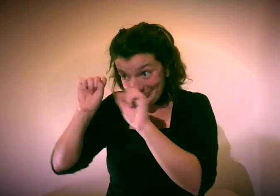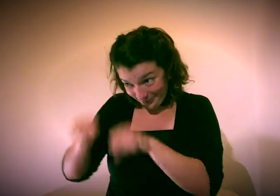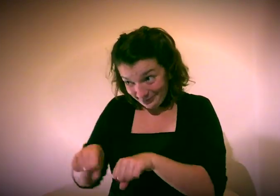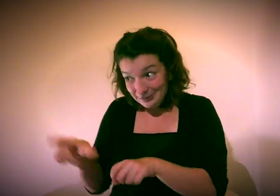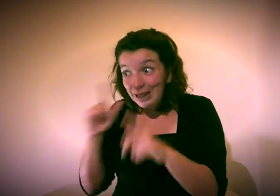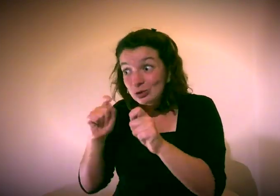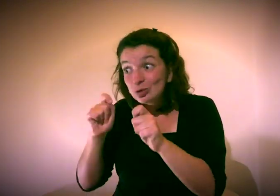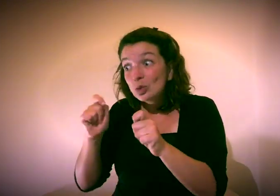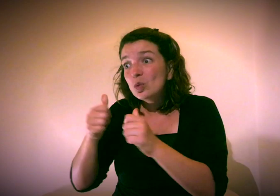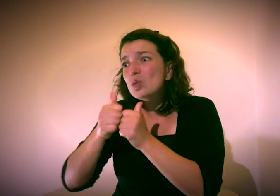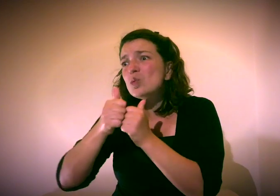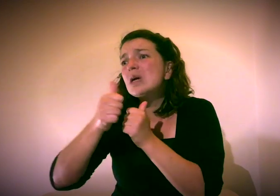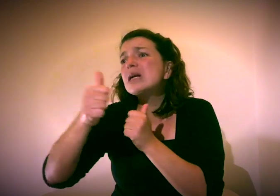pas. »